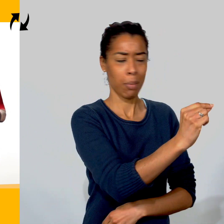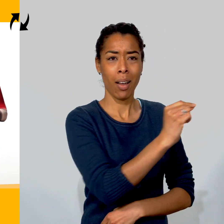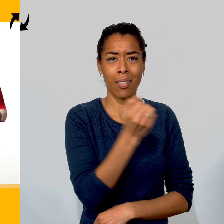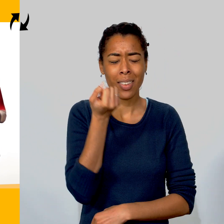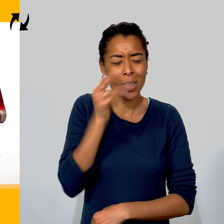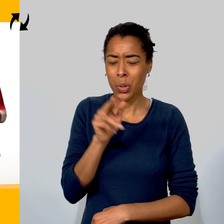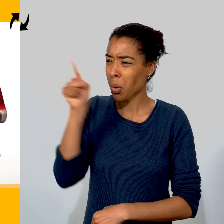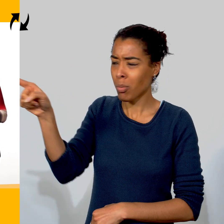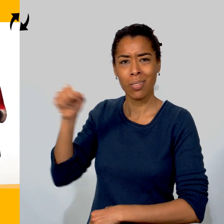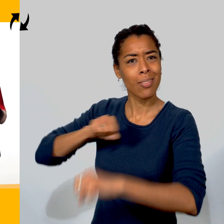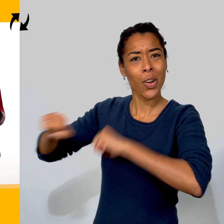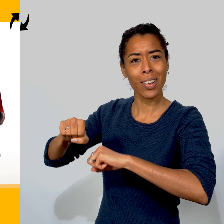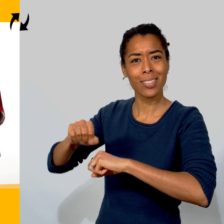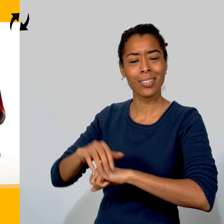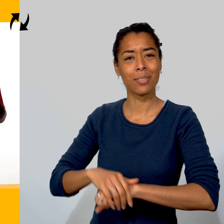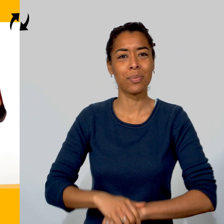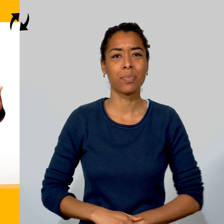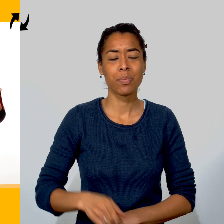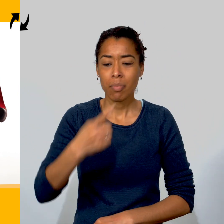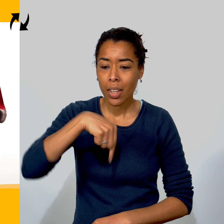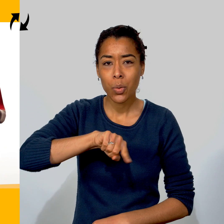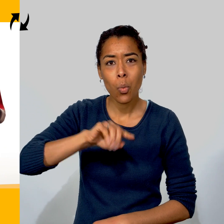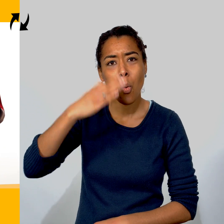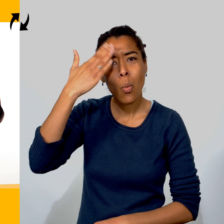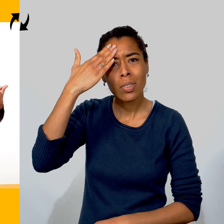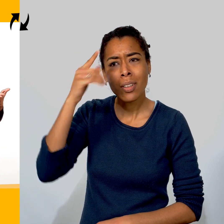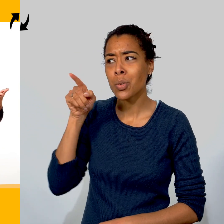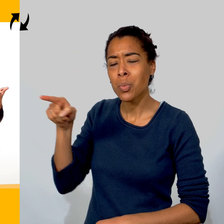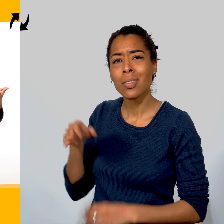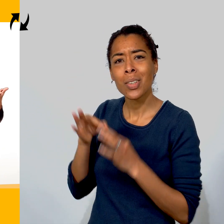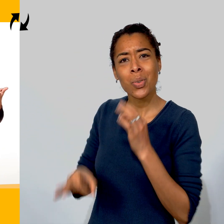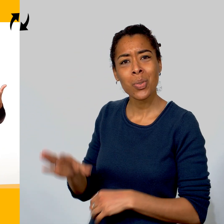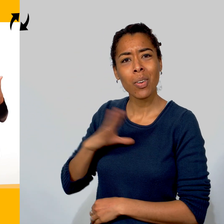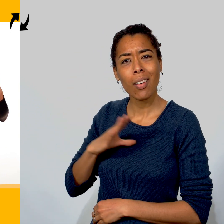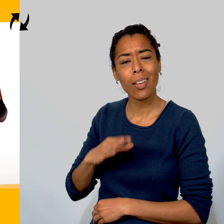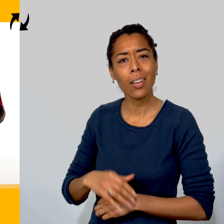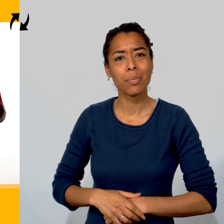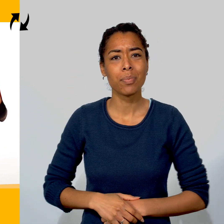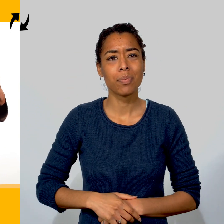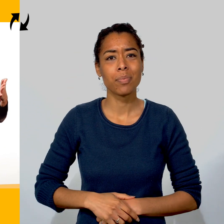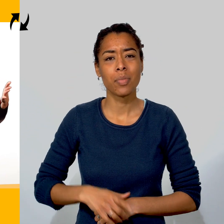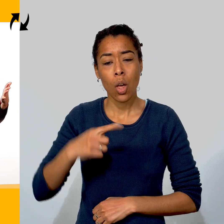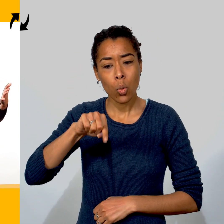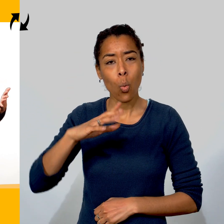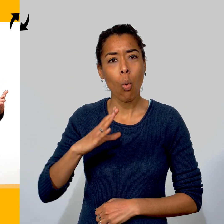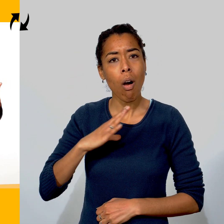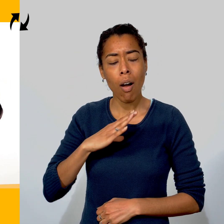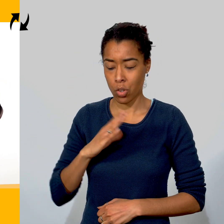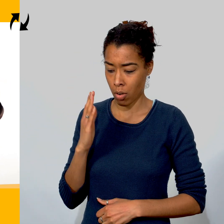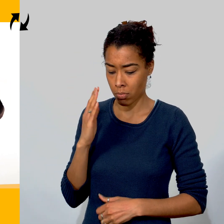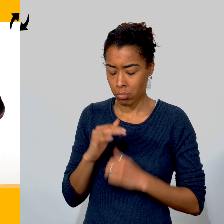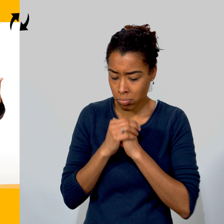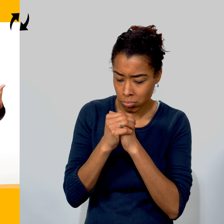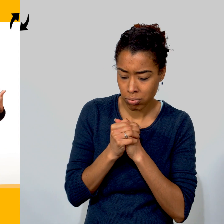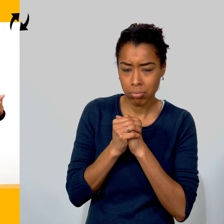Jésus va intervenir. Et nous? Sommes-nous toujours conscients que Jésus a la solution? Avons-nous cette faculté à prier, à